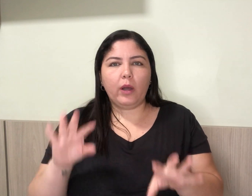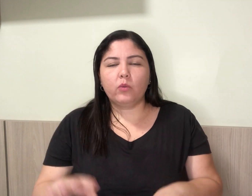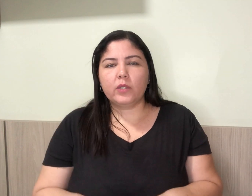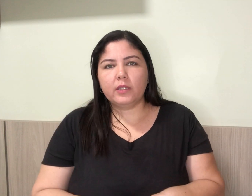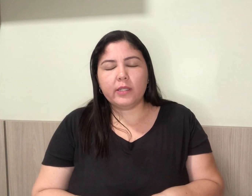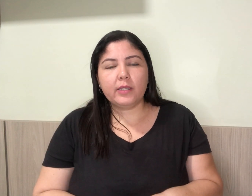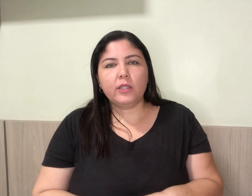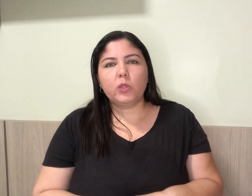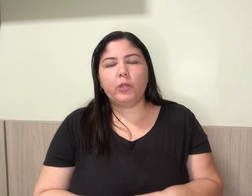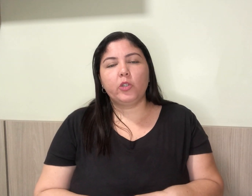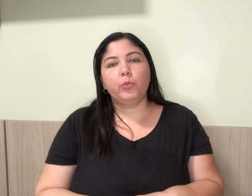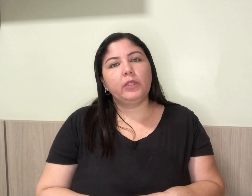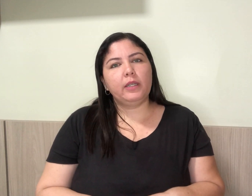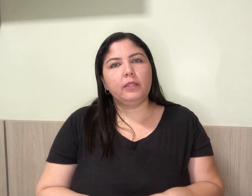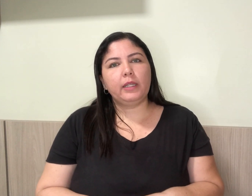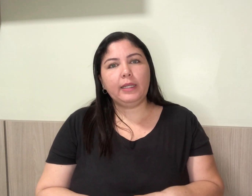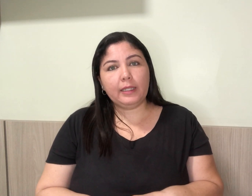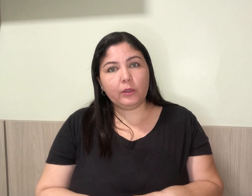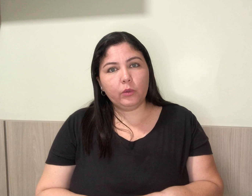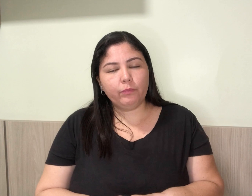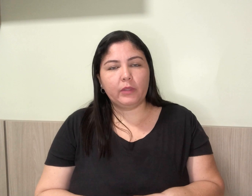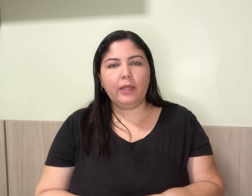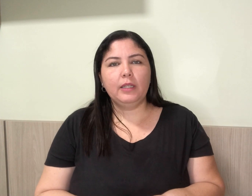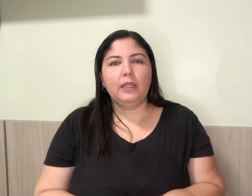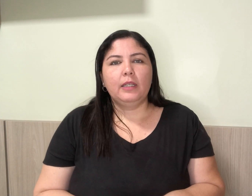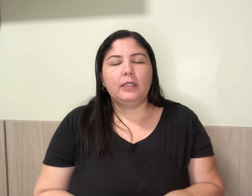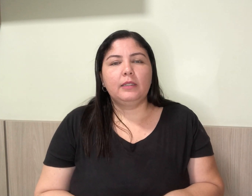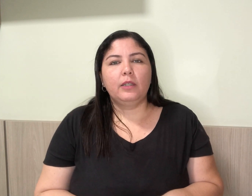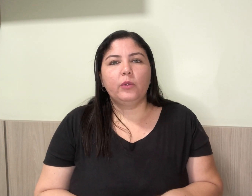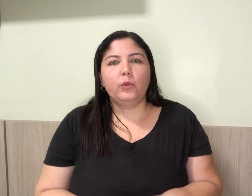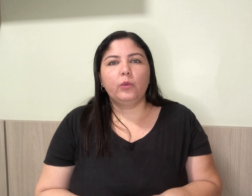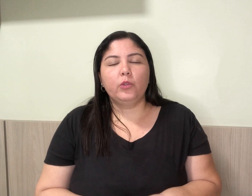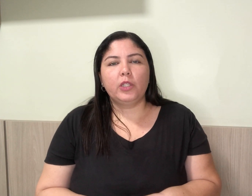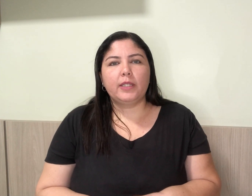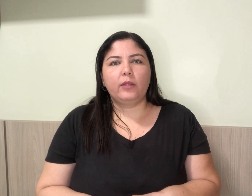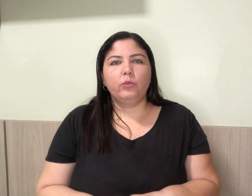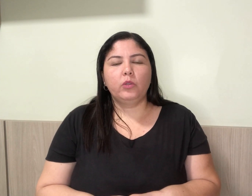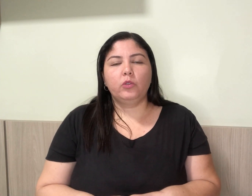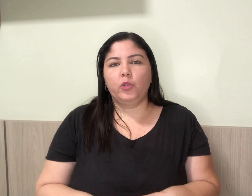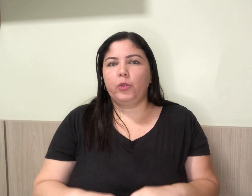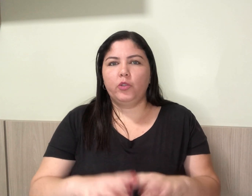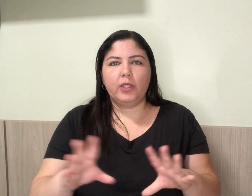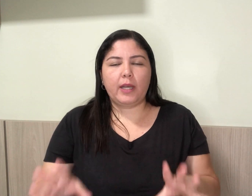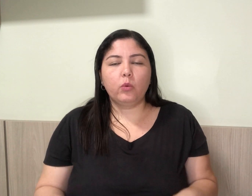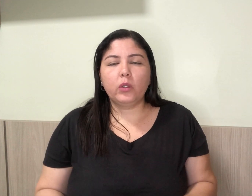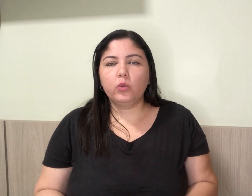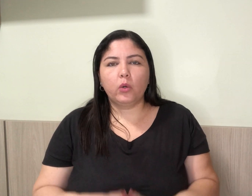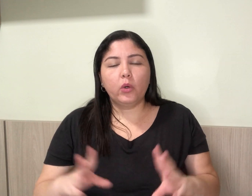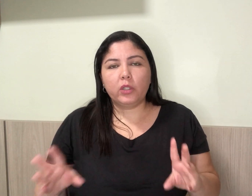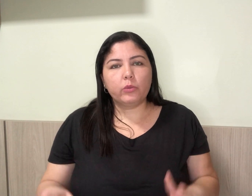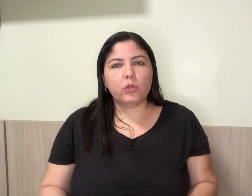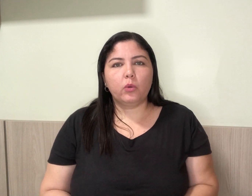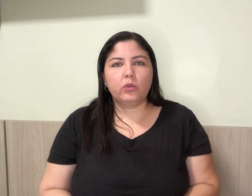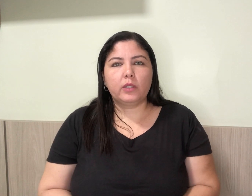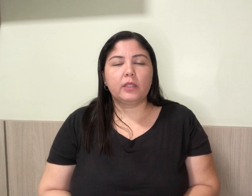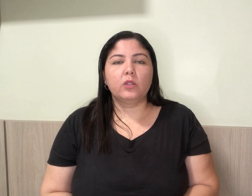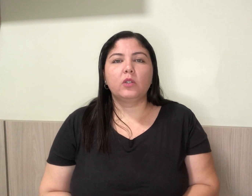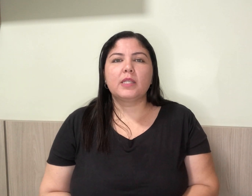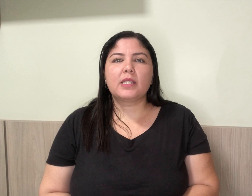alguns exercícios para a gente poder ir treinando, né? Então, utilizado muito, a gente pode utilizar com antônimos, com outras questões